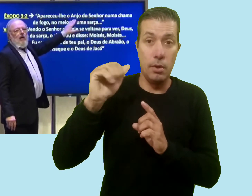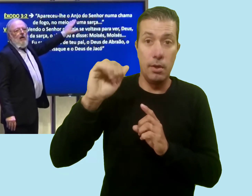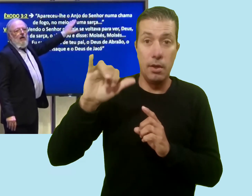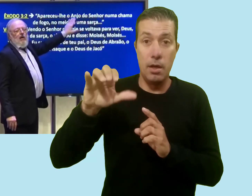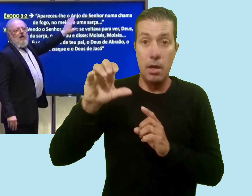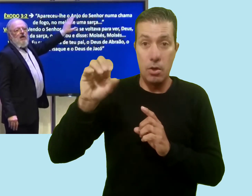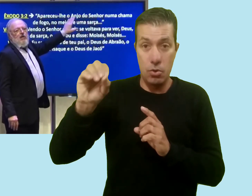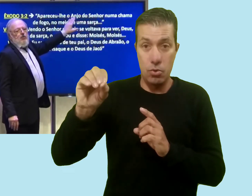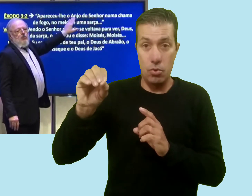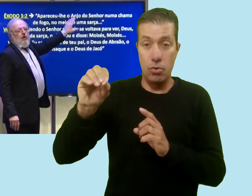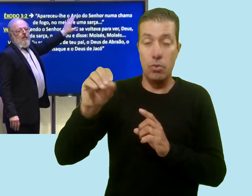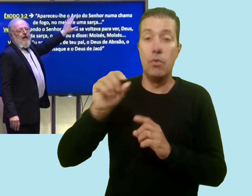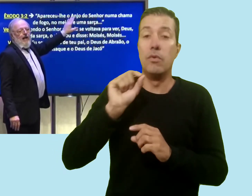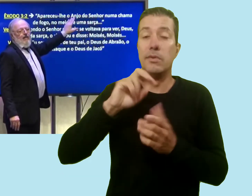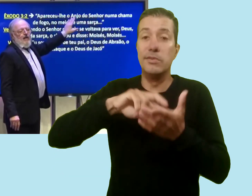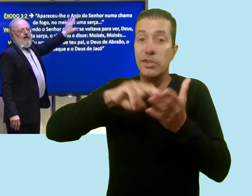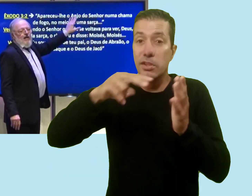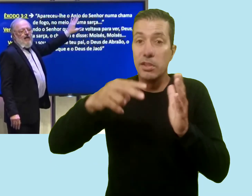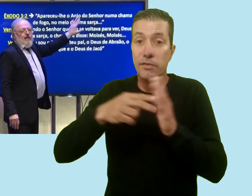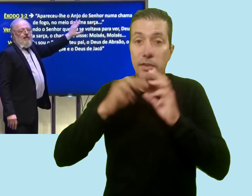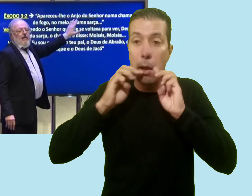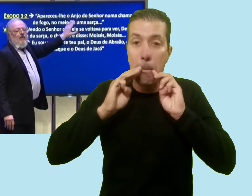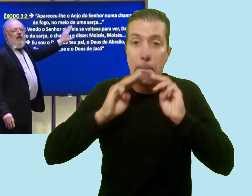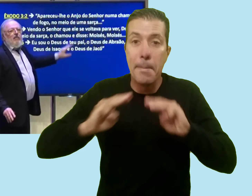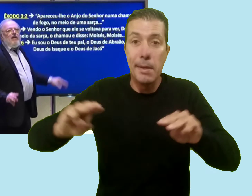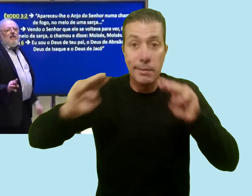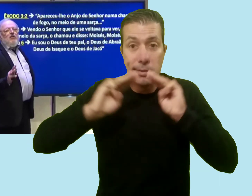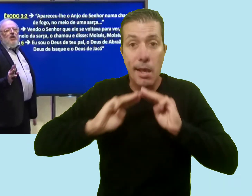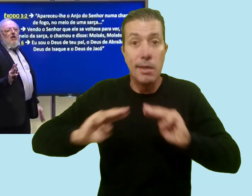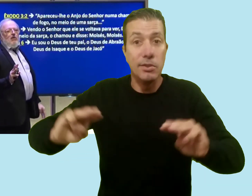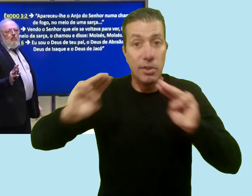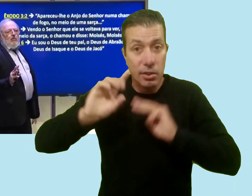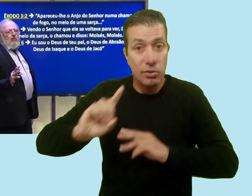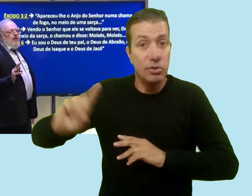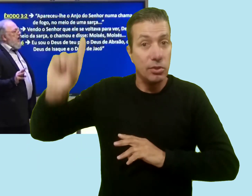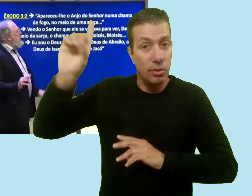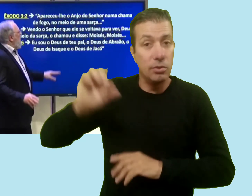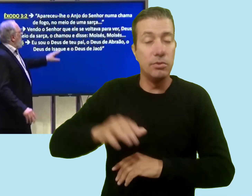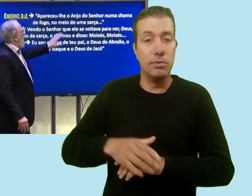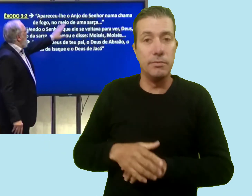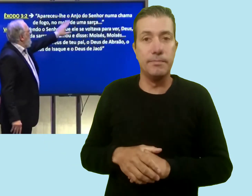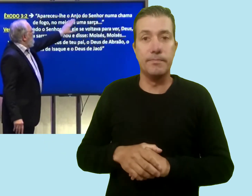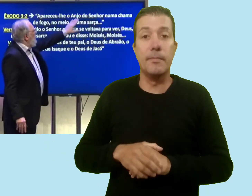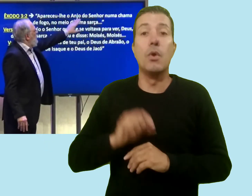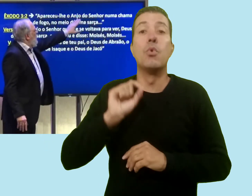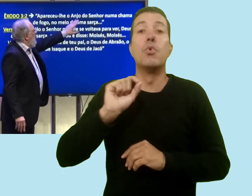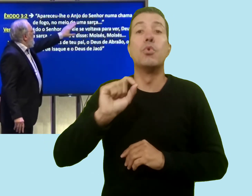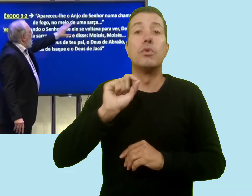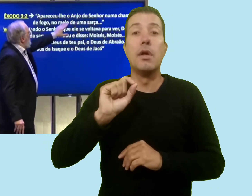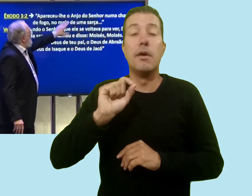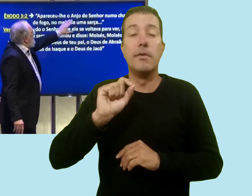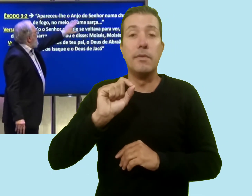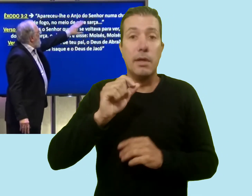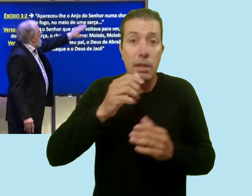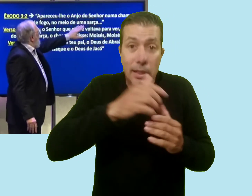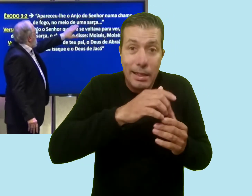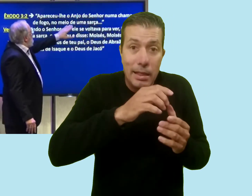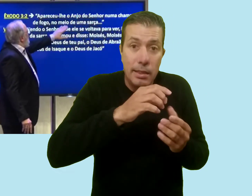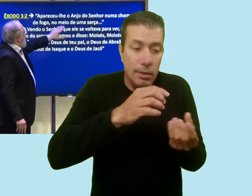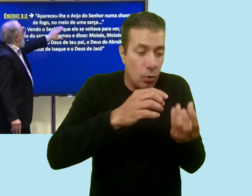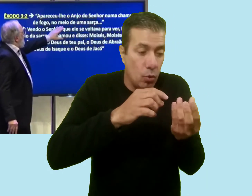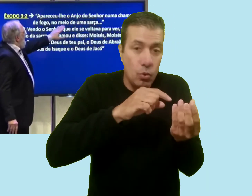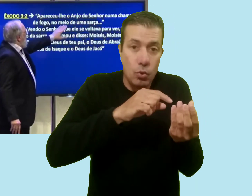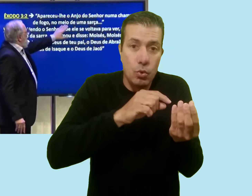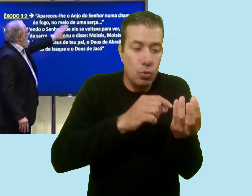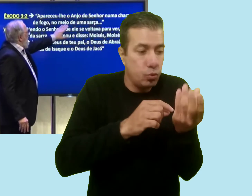maiúscula. Anjo é uma palavra que significa mensageiro, mensageiro de Deus. Estava no